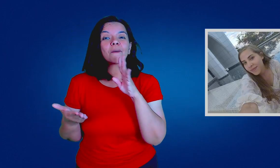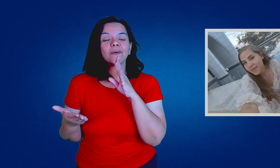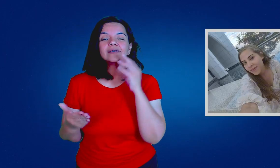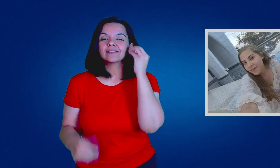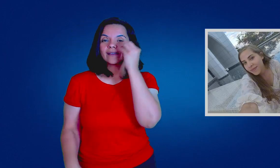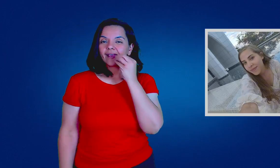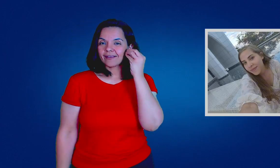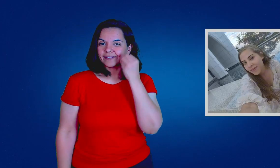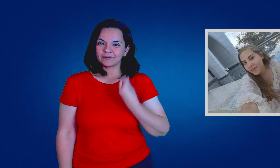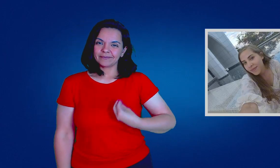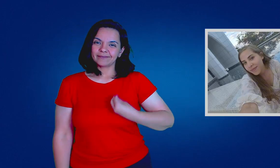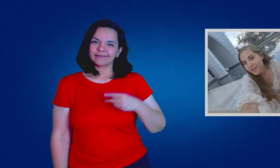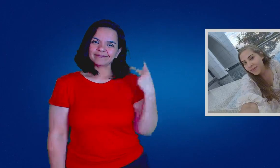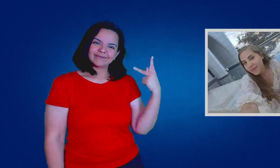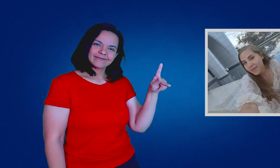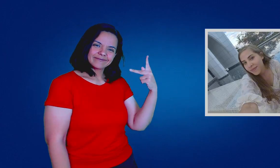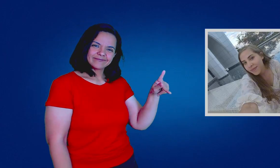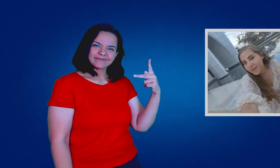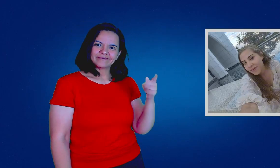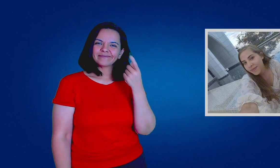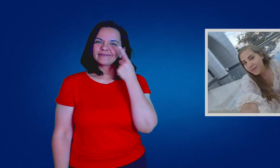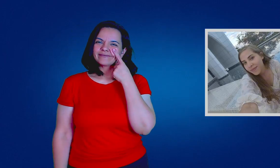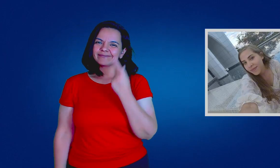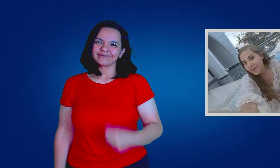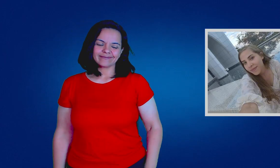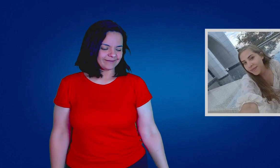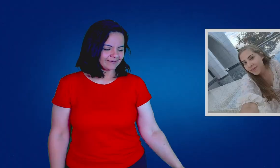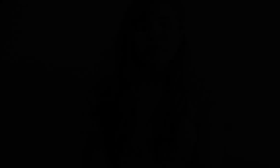nós vamos conhecer a sua experiência.